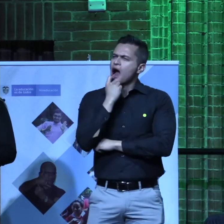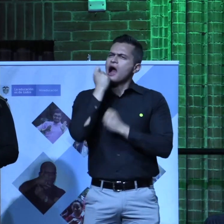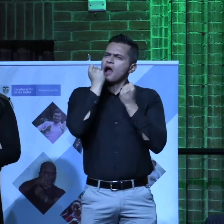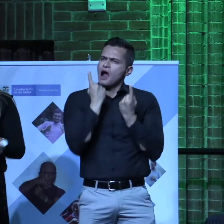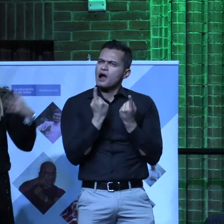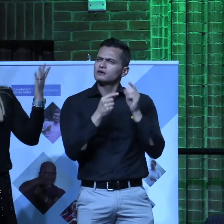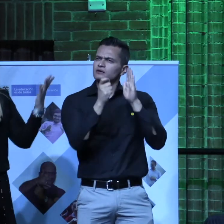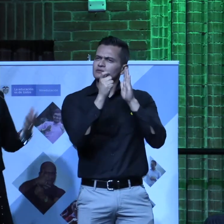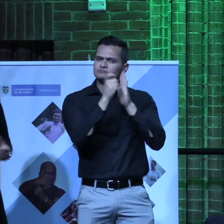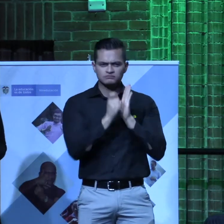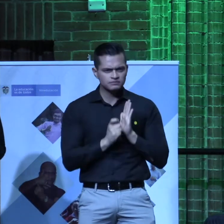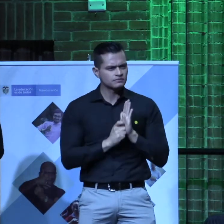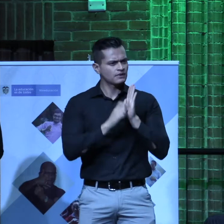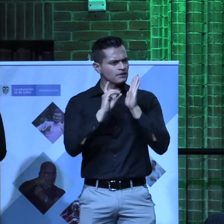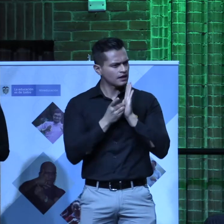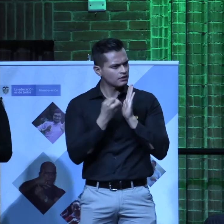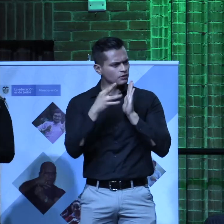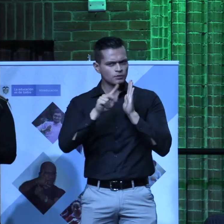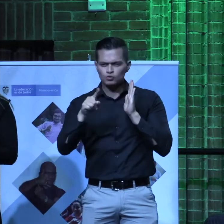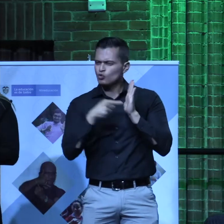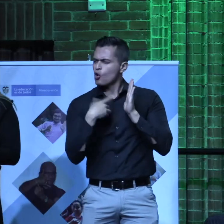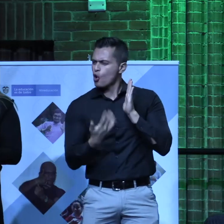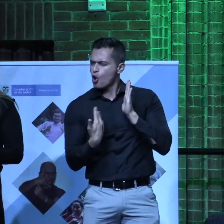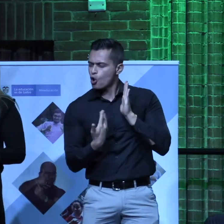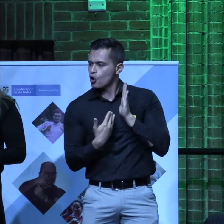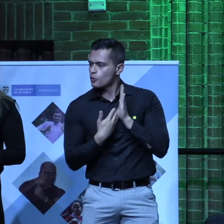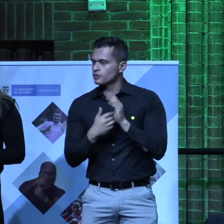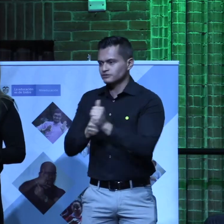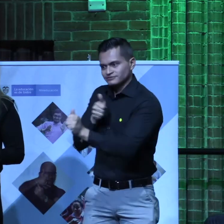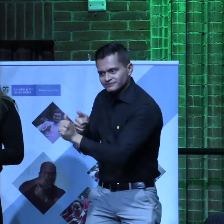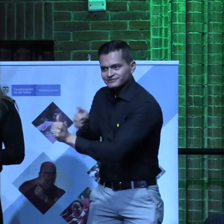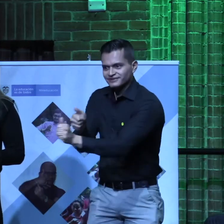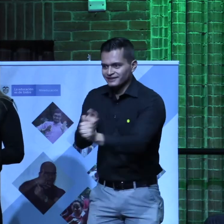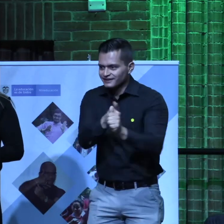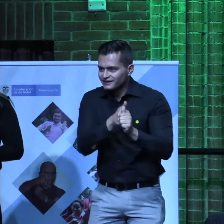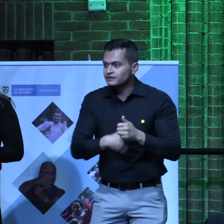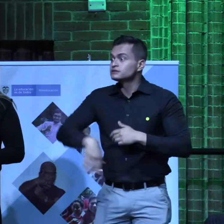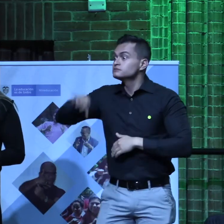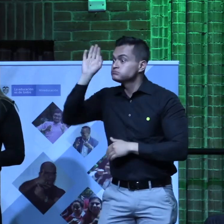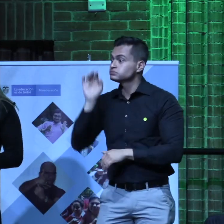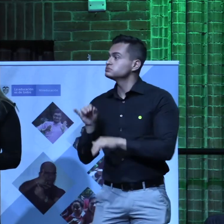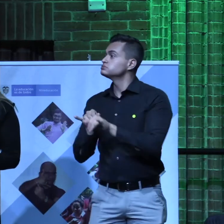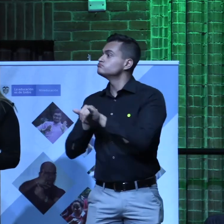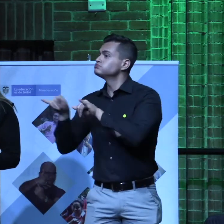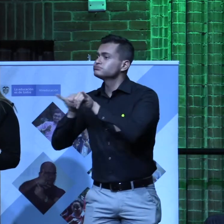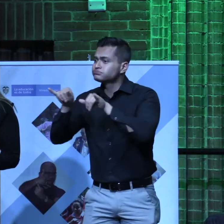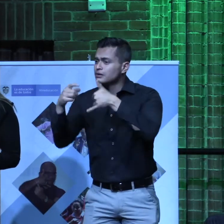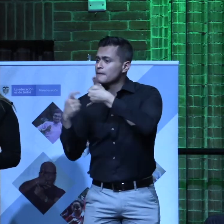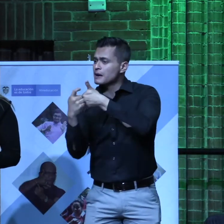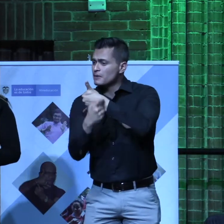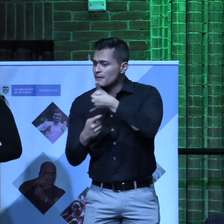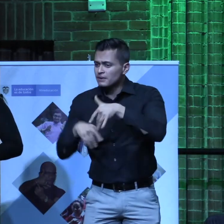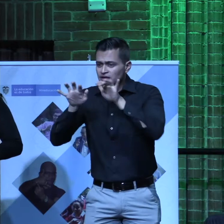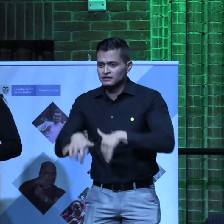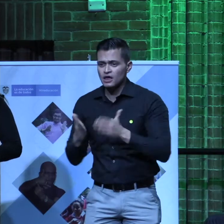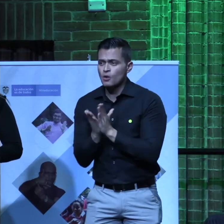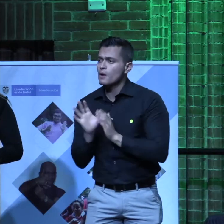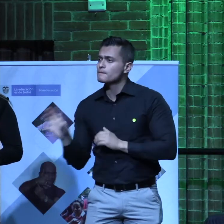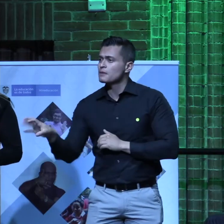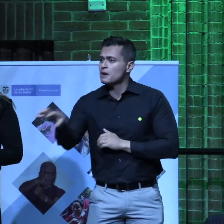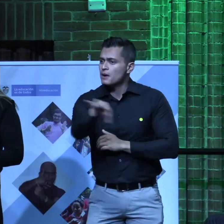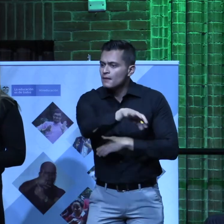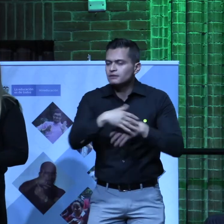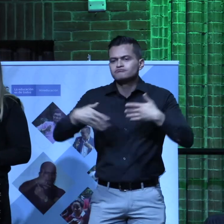decreto. Trabajamos con 15 secretarías de educación en ciudades y en departamentos donde no habíamos llegado antes. Al final de